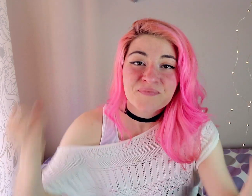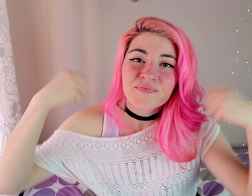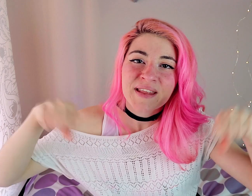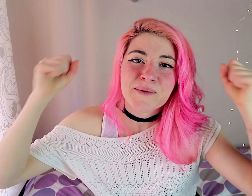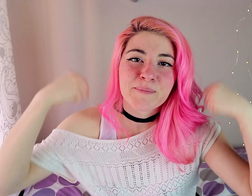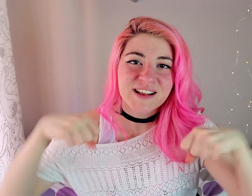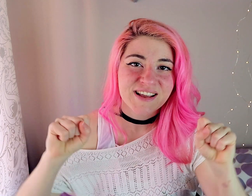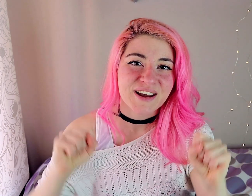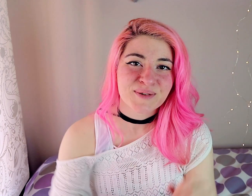practicar.